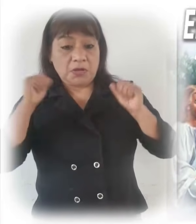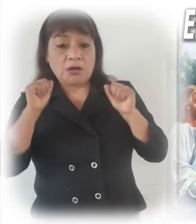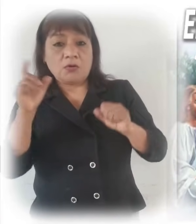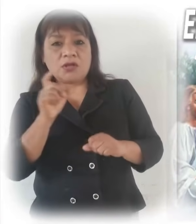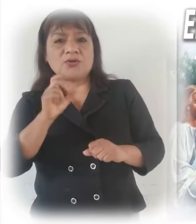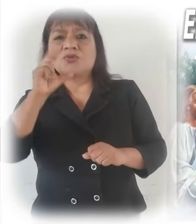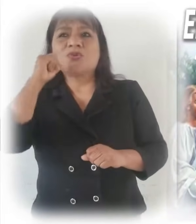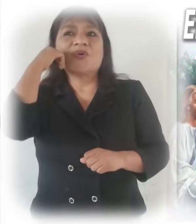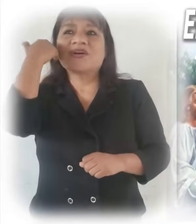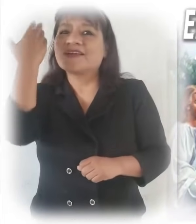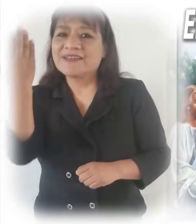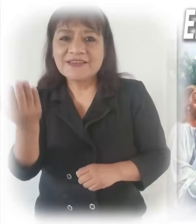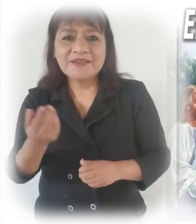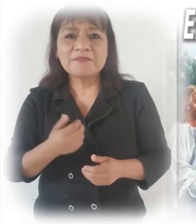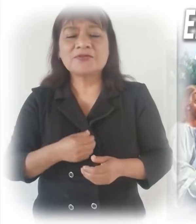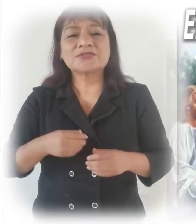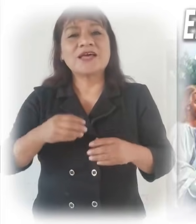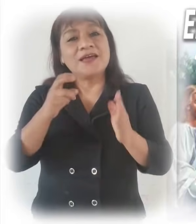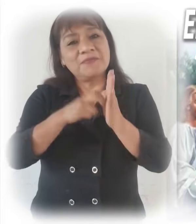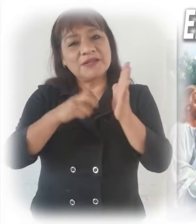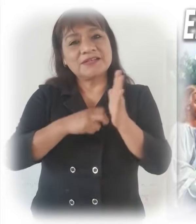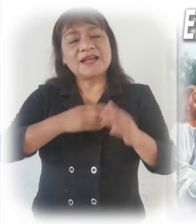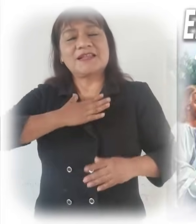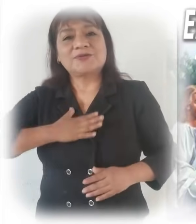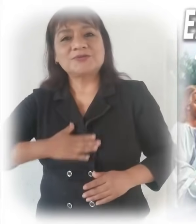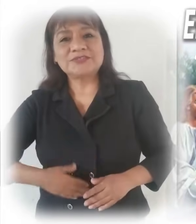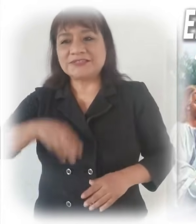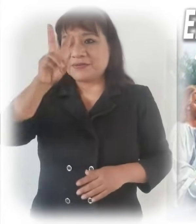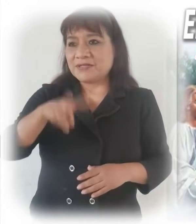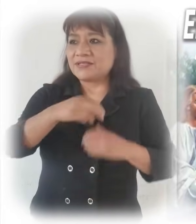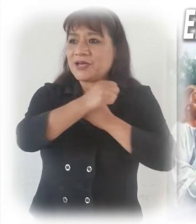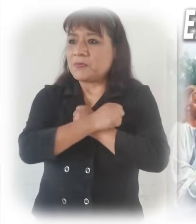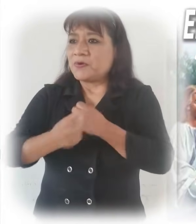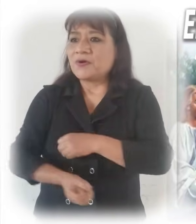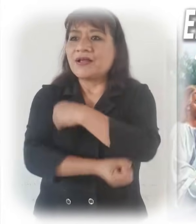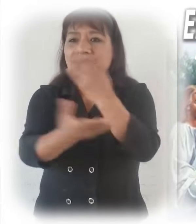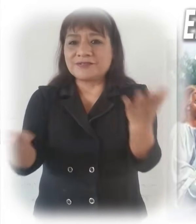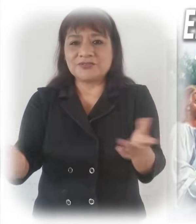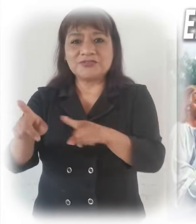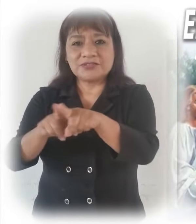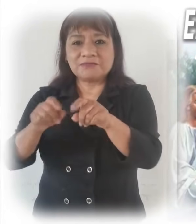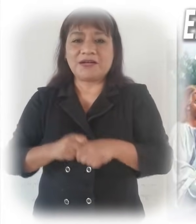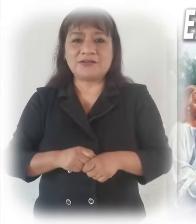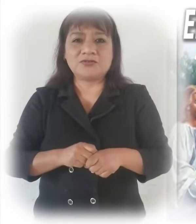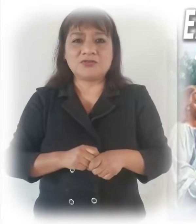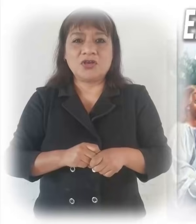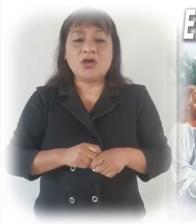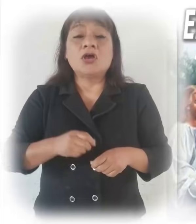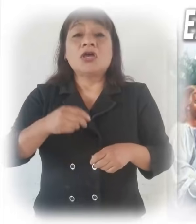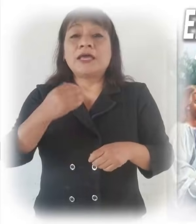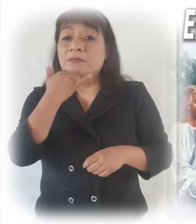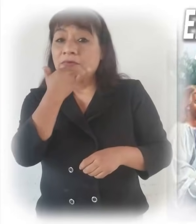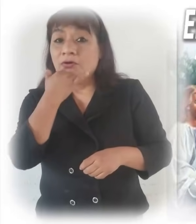dispuestos a llevar a la práctica la búsqueda de la justicia y el verdadero amor a los hermanos, el perdón